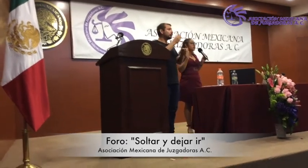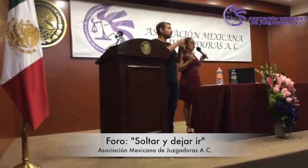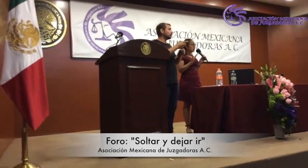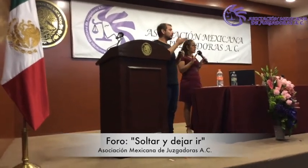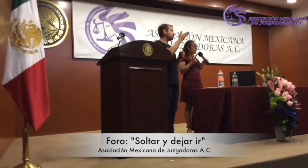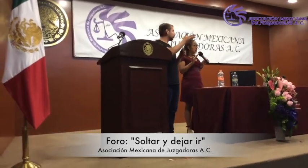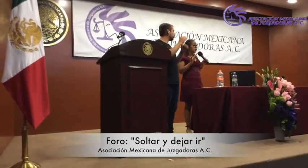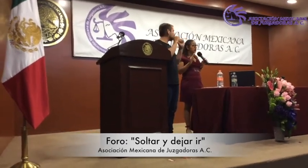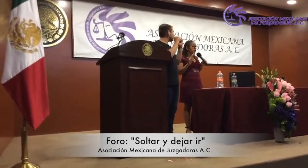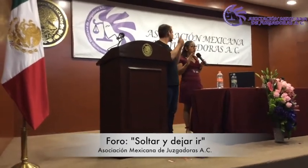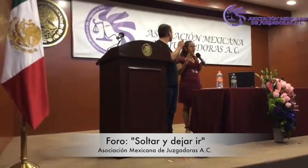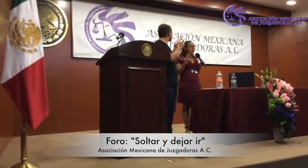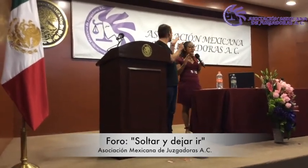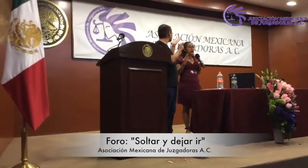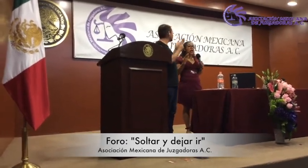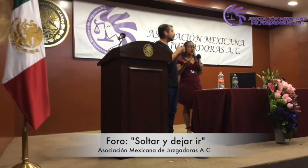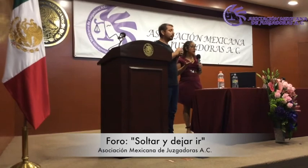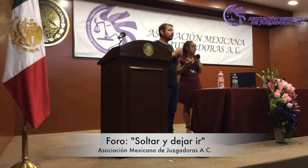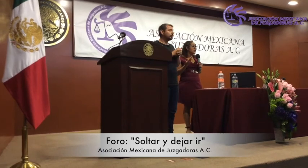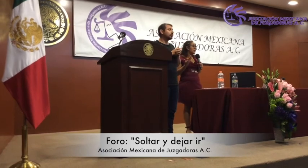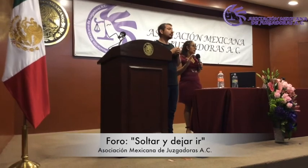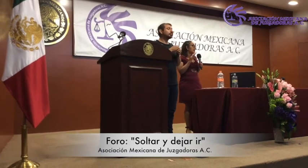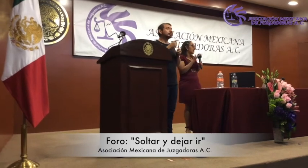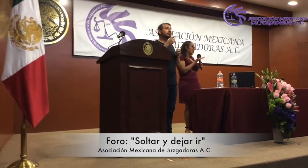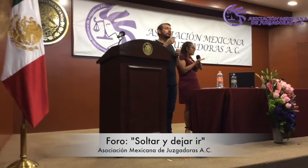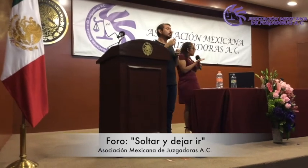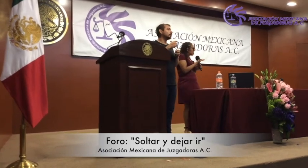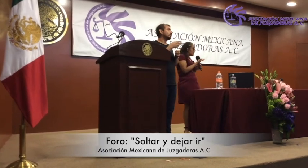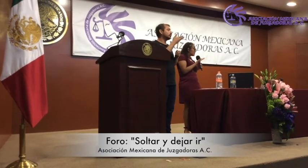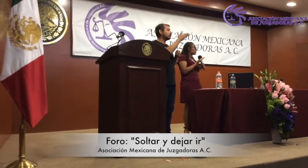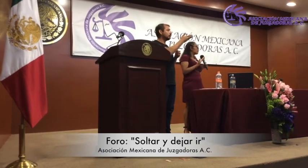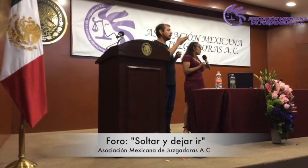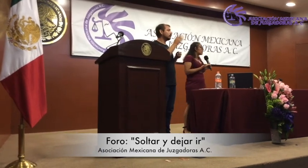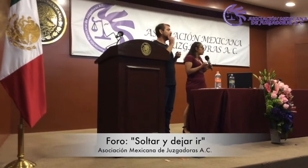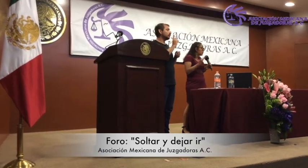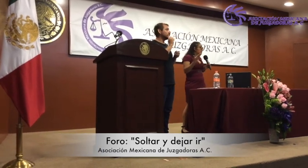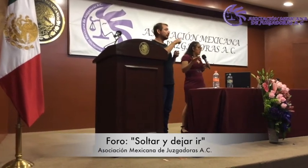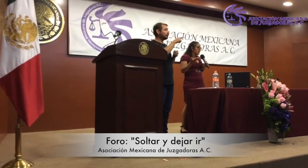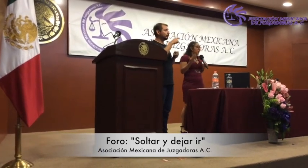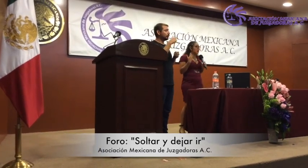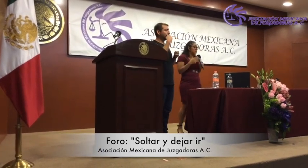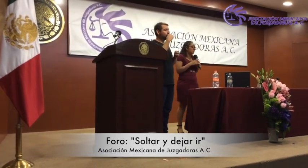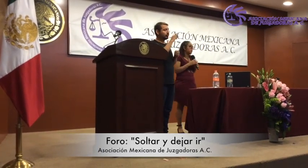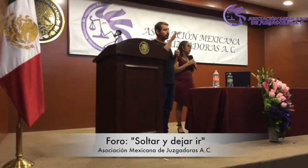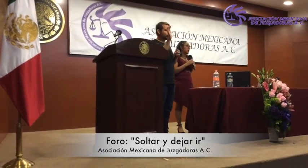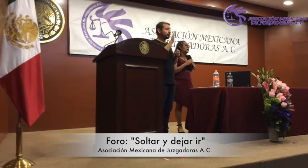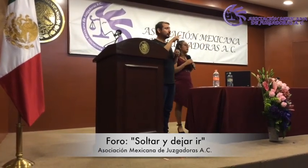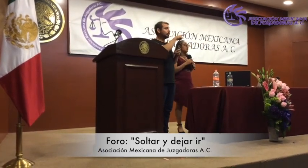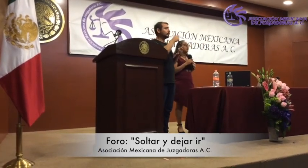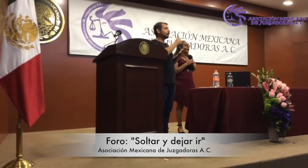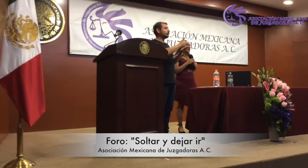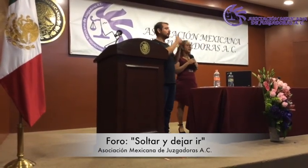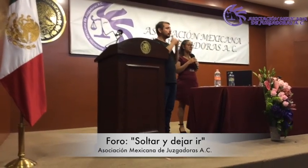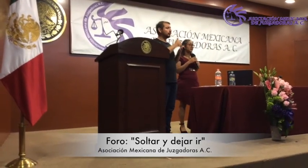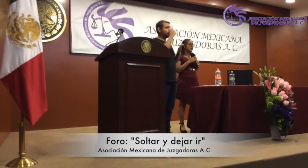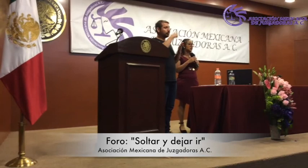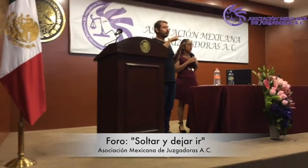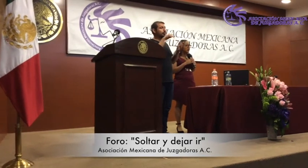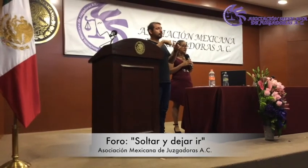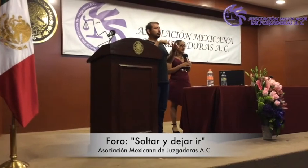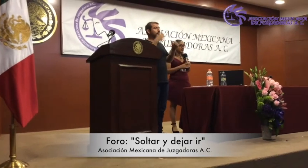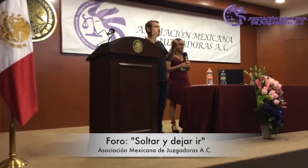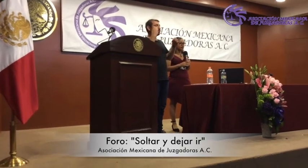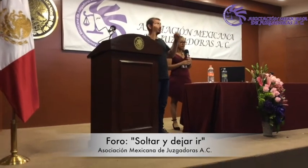La Asociación Mexicana de Juzgadoras, a la magistrada, a la asociación que nos abrió las puertas y el acercamiento para